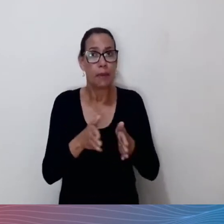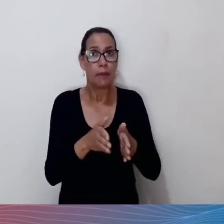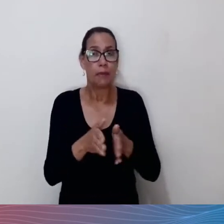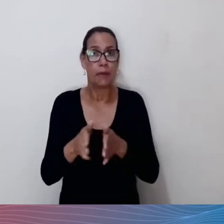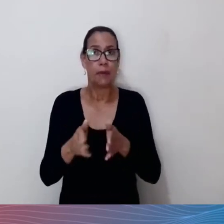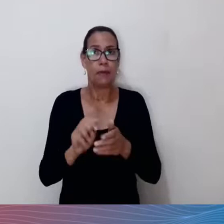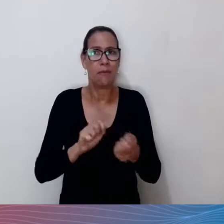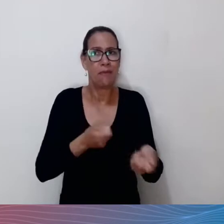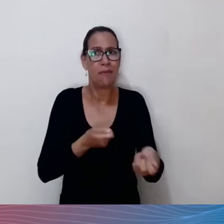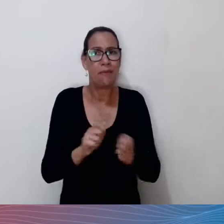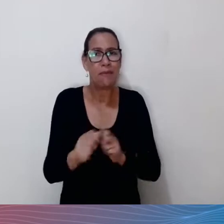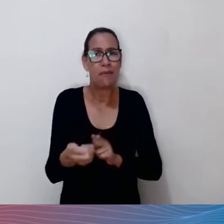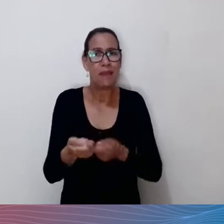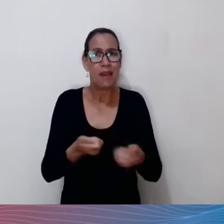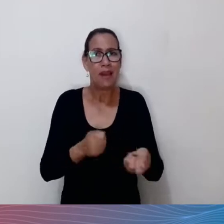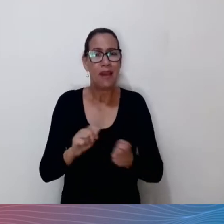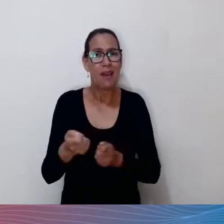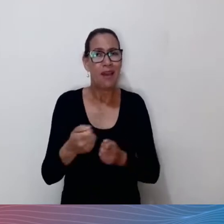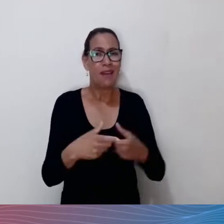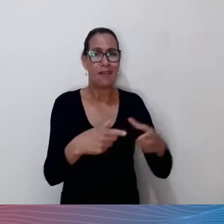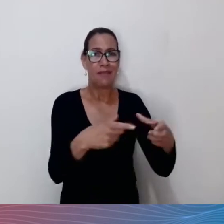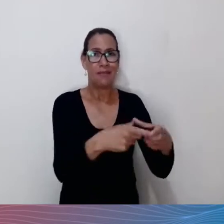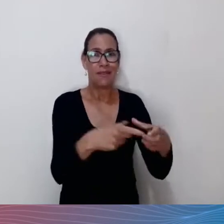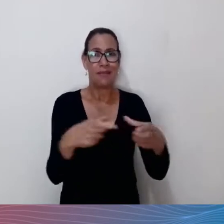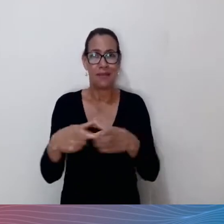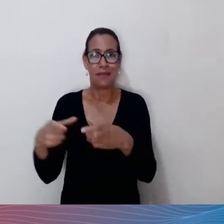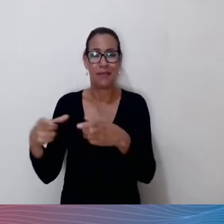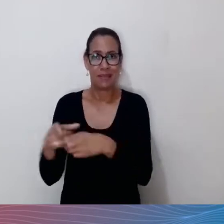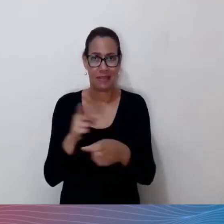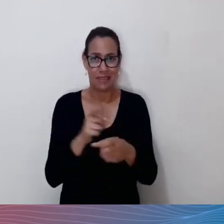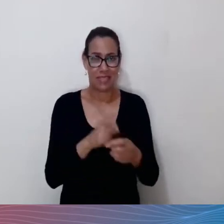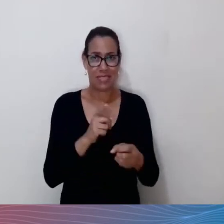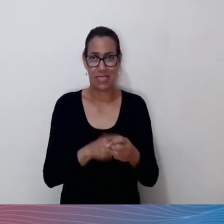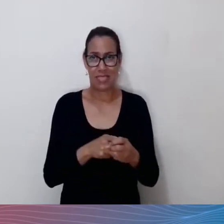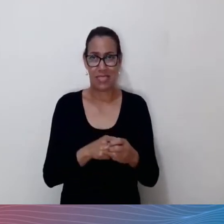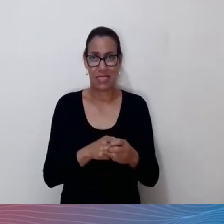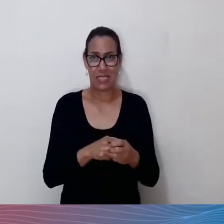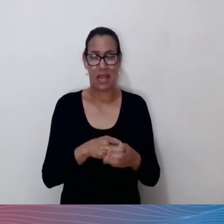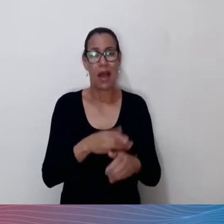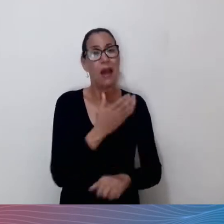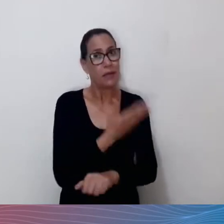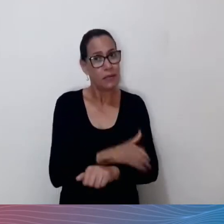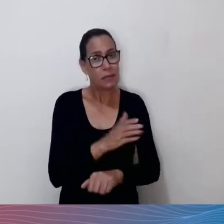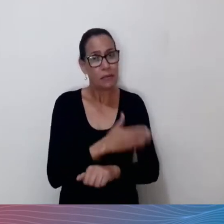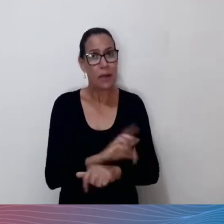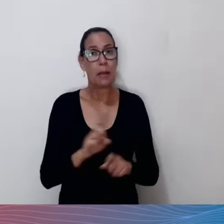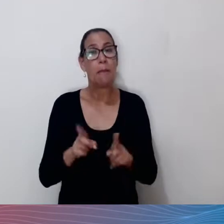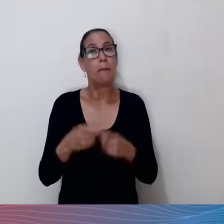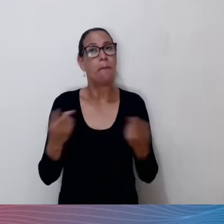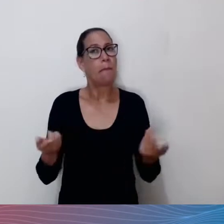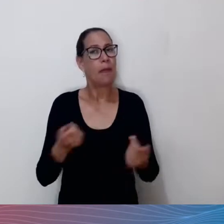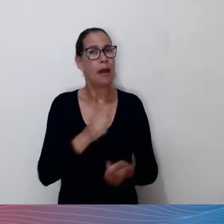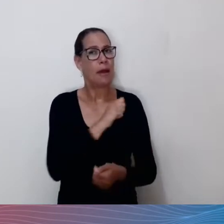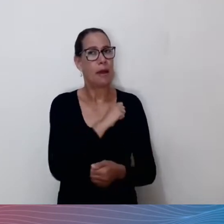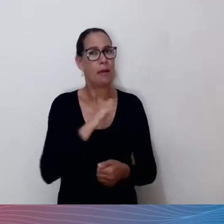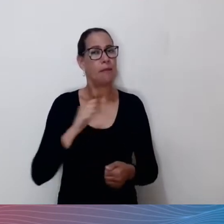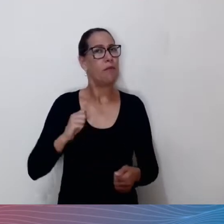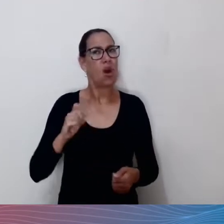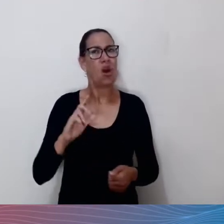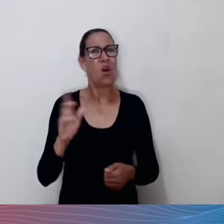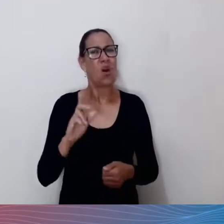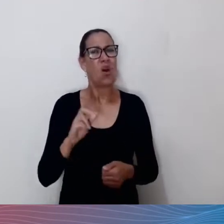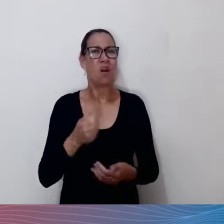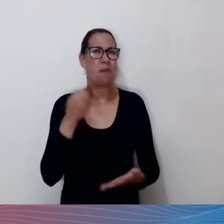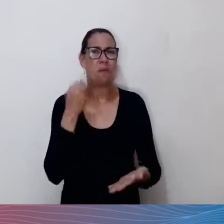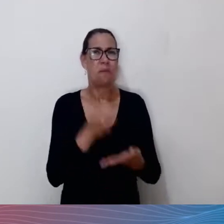coisas práticas. Claro que o apóstolo não vai cuidar de alugar um local de reuniões, não vai cuidar de pagamento de conta de luz. Mas a